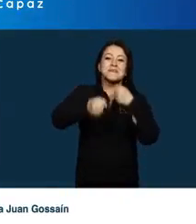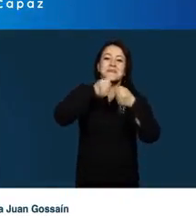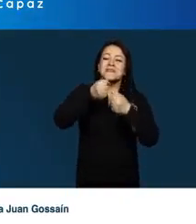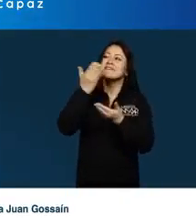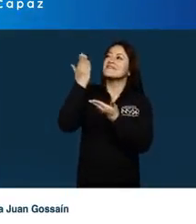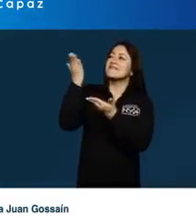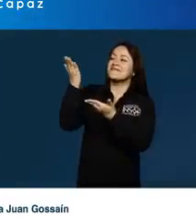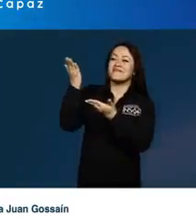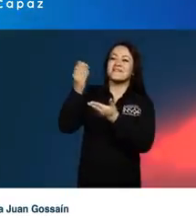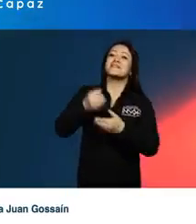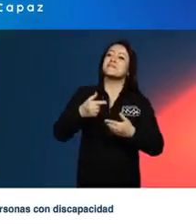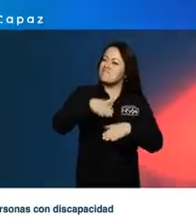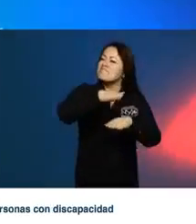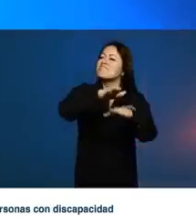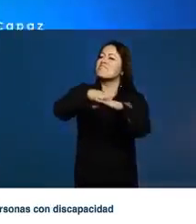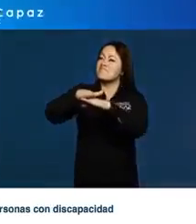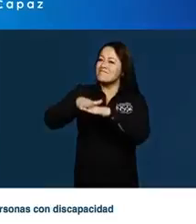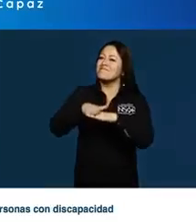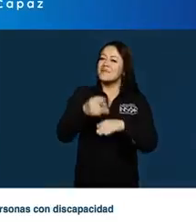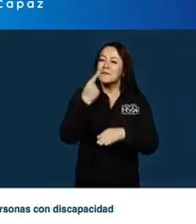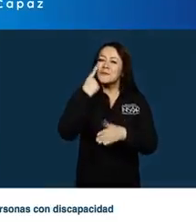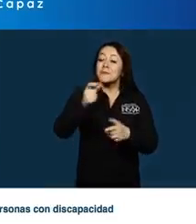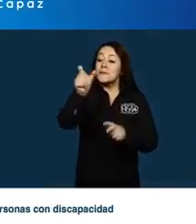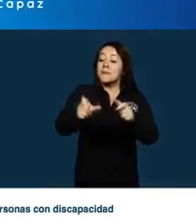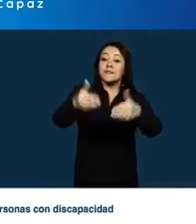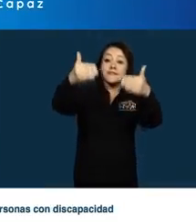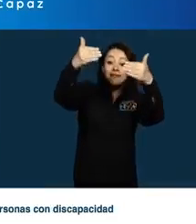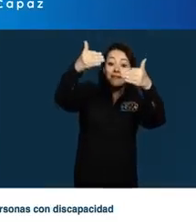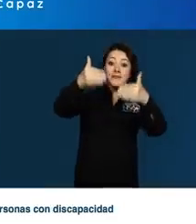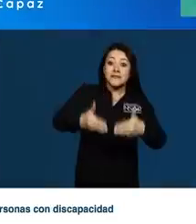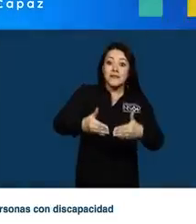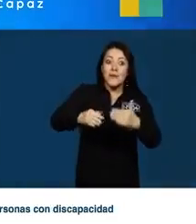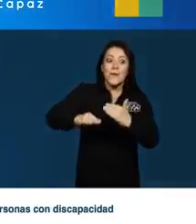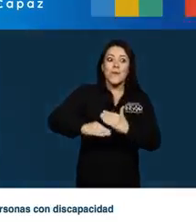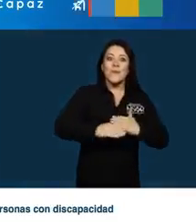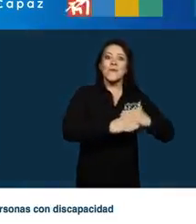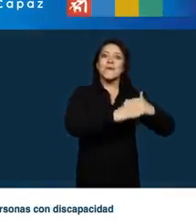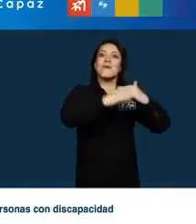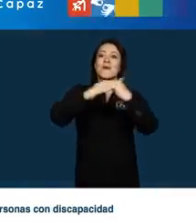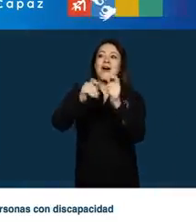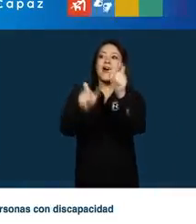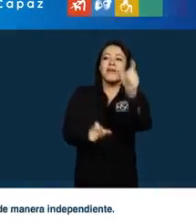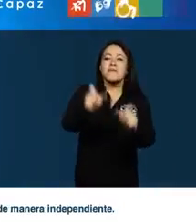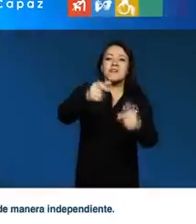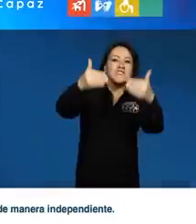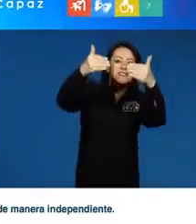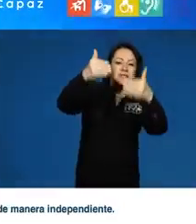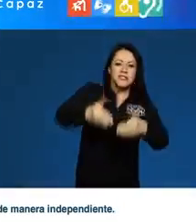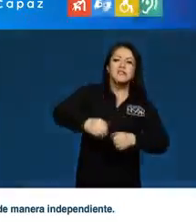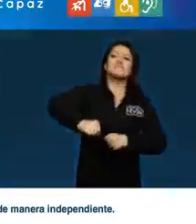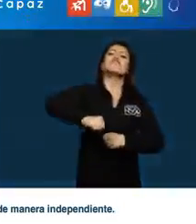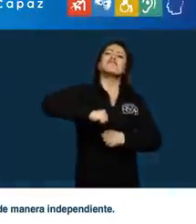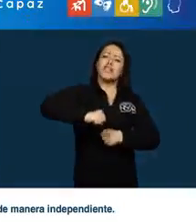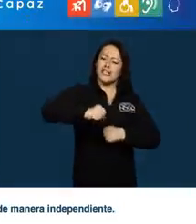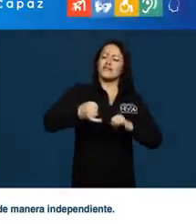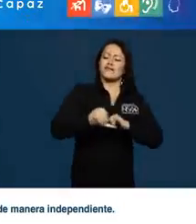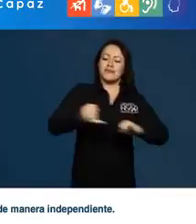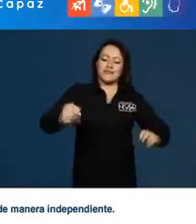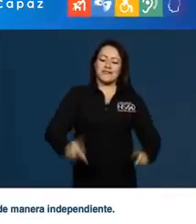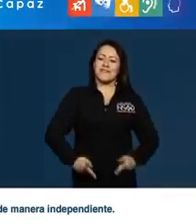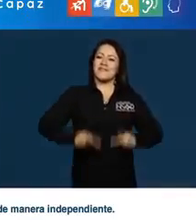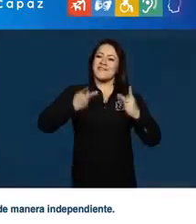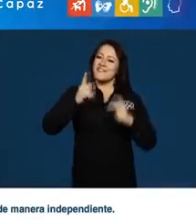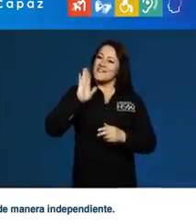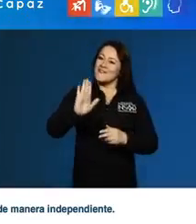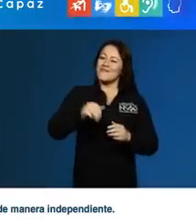periodista Juan Dosaín y quiero recordarles que las personas con discapacidad también tienen derecho a vivir de